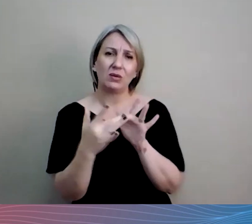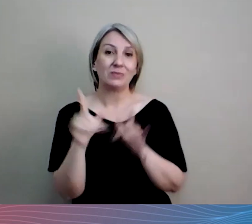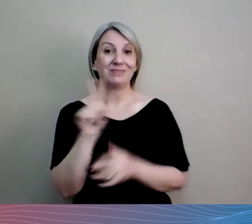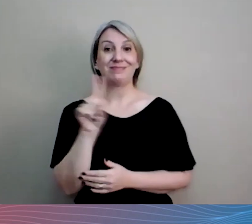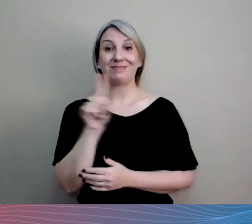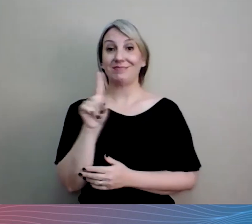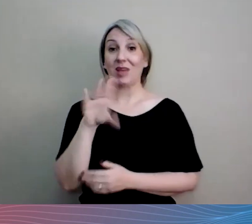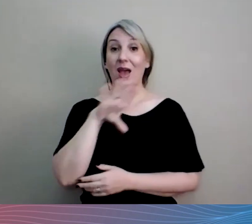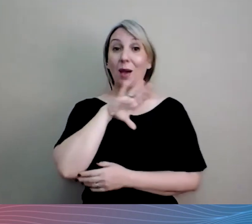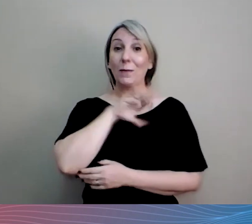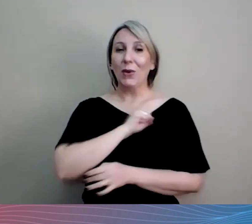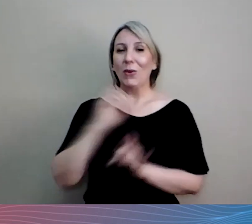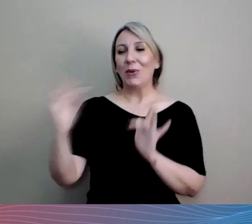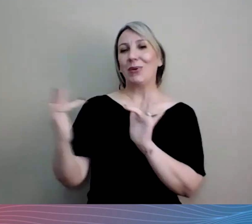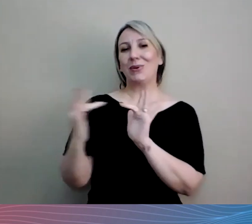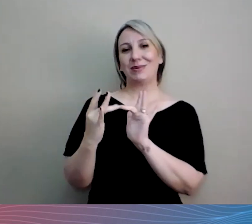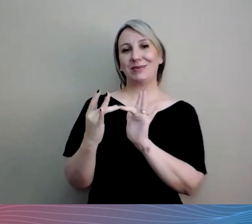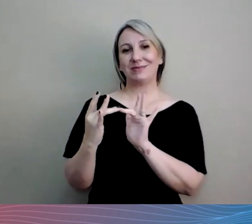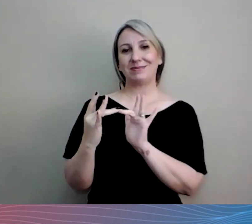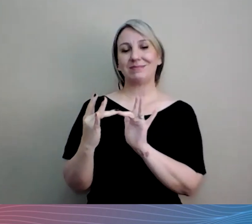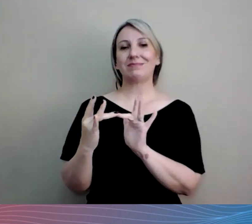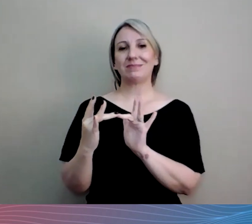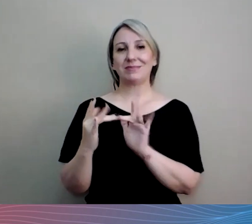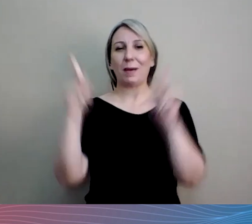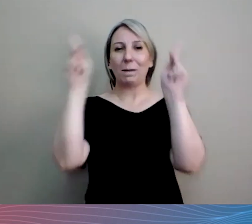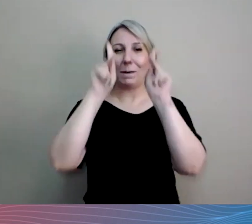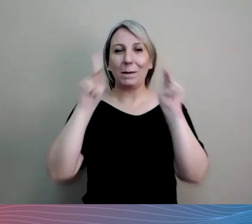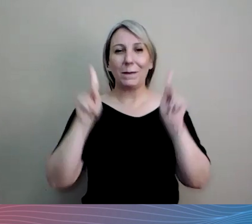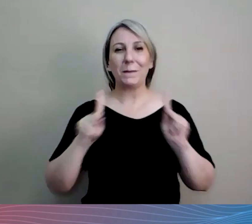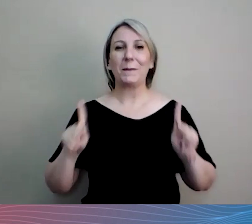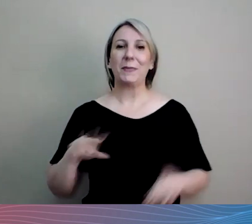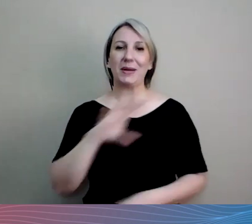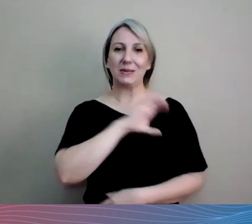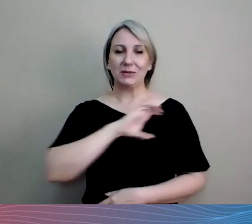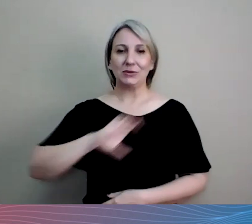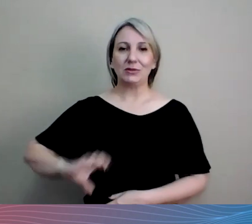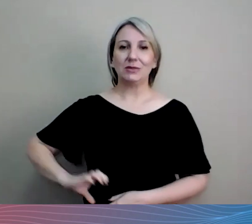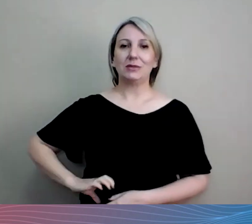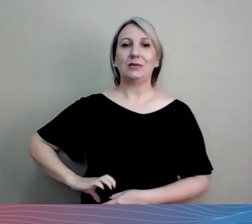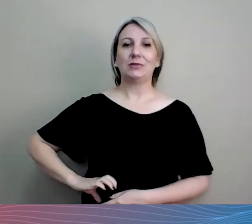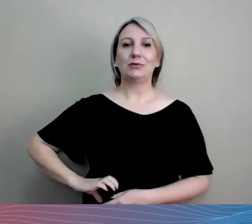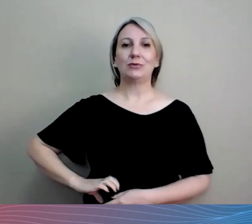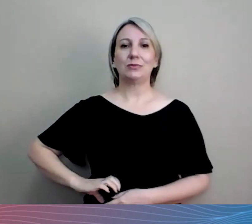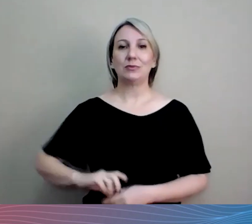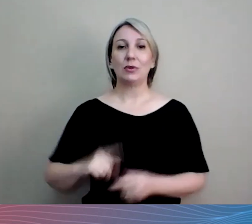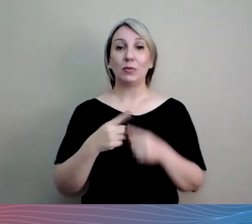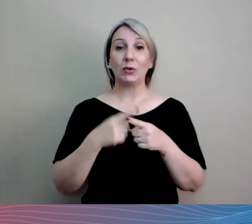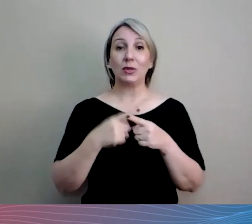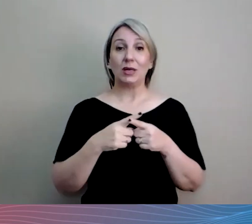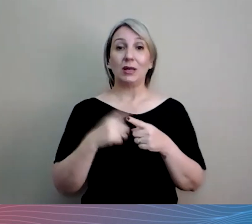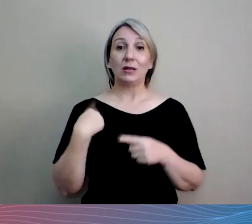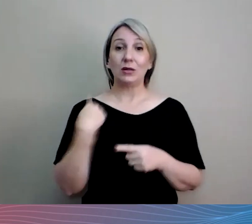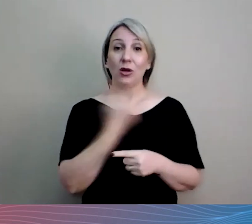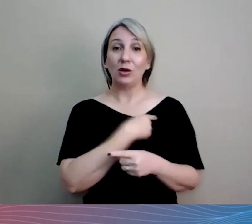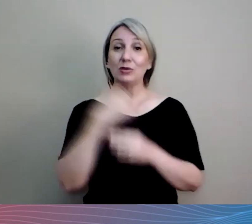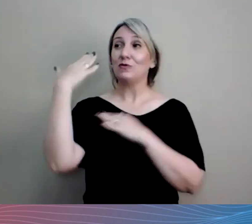seja a paz de Cristo hábito em vossos corações, Assim fosse chamados em um só corpo, e sede agradecido, irmão. Tudo